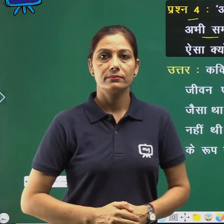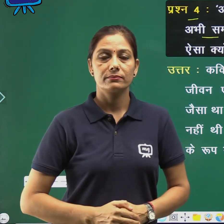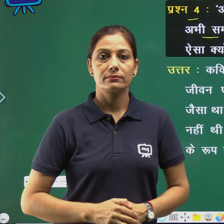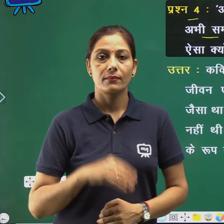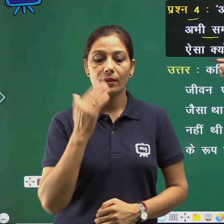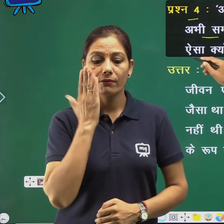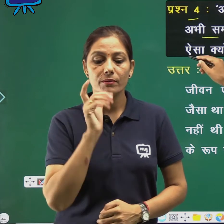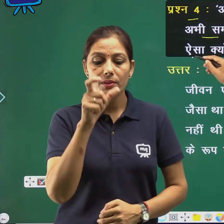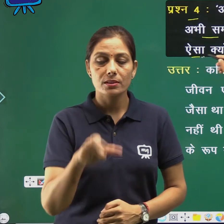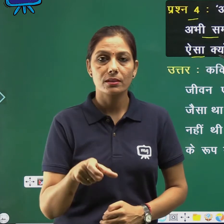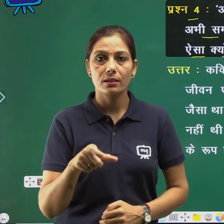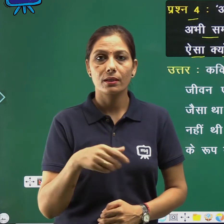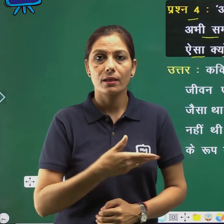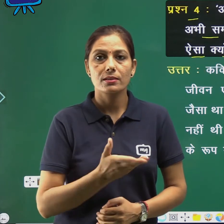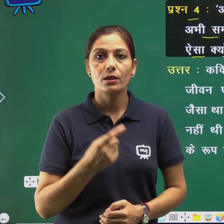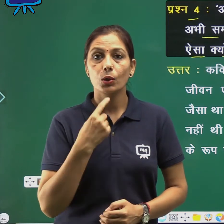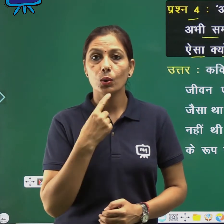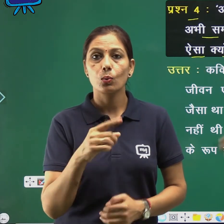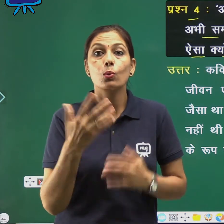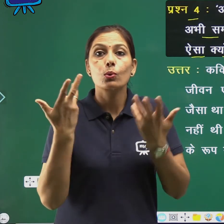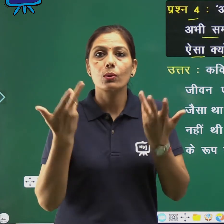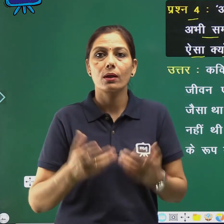कवि ने ऐसा क्यों कहा?